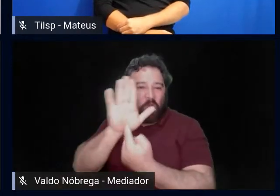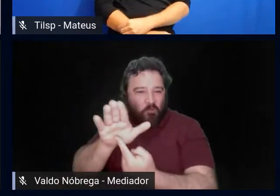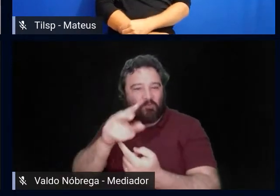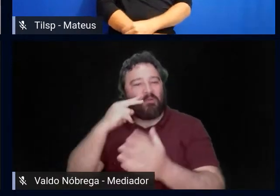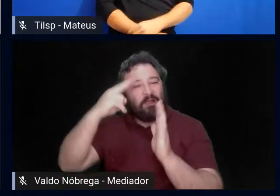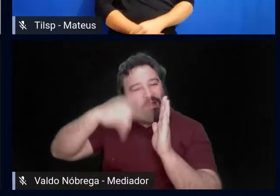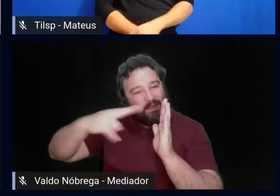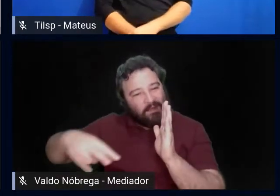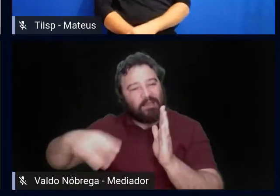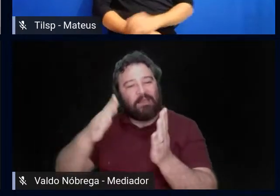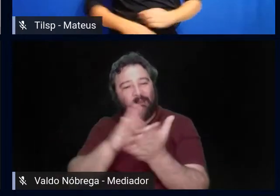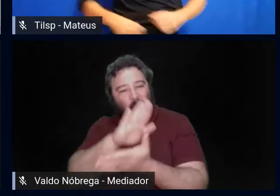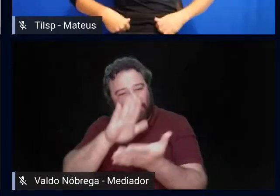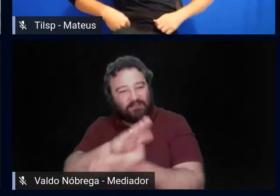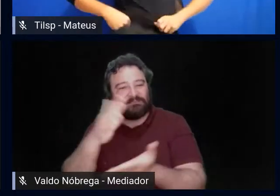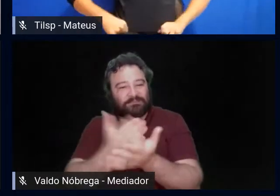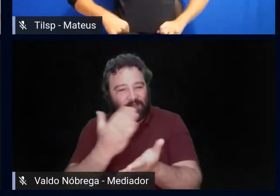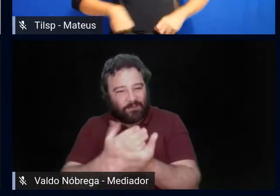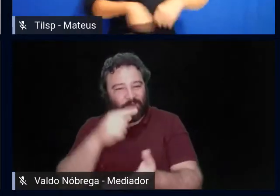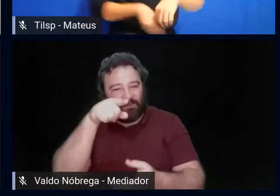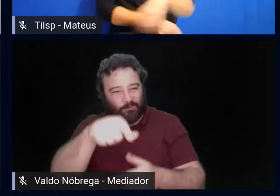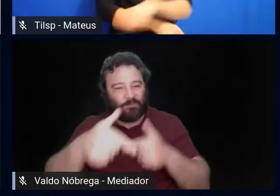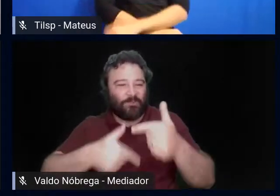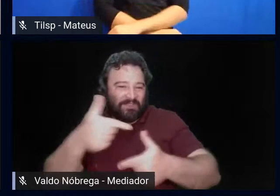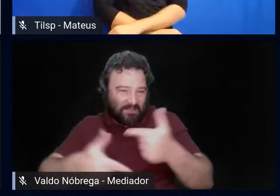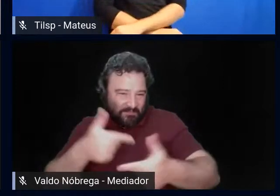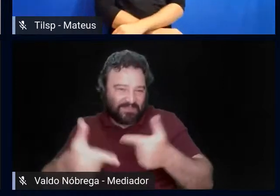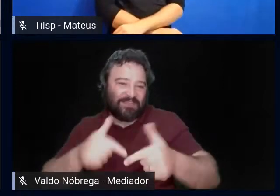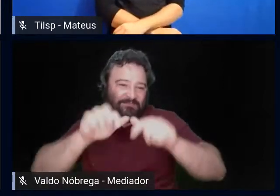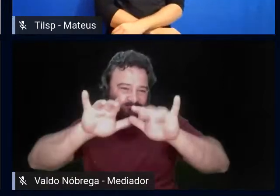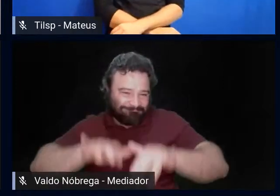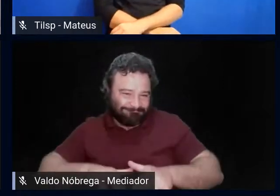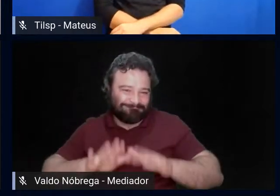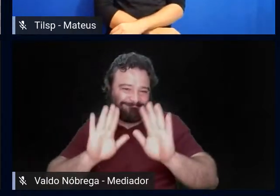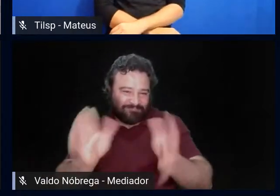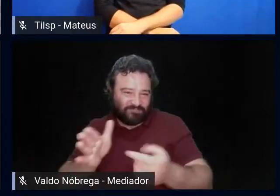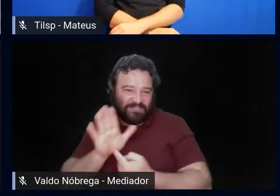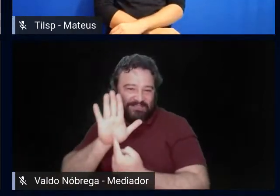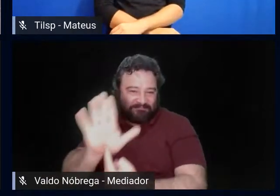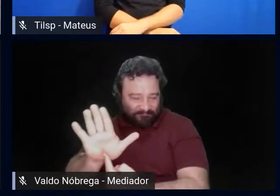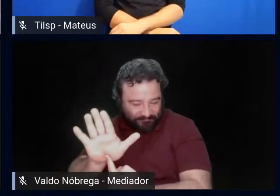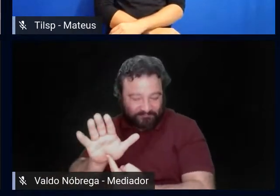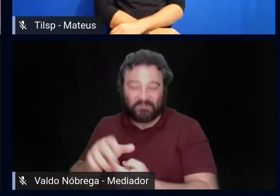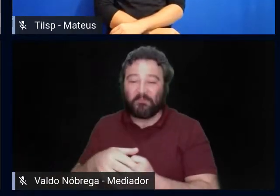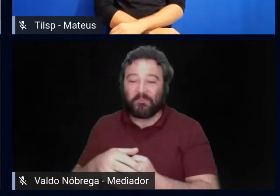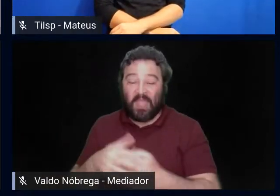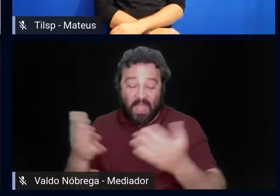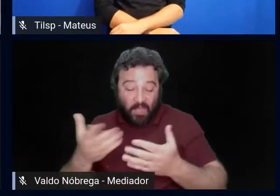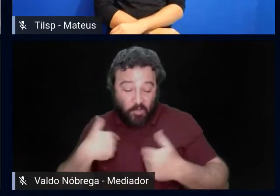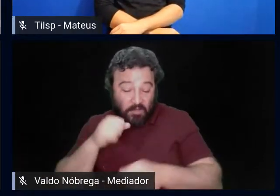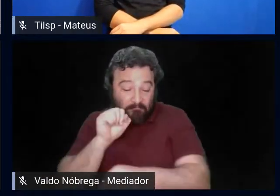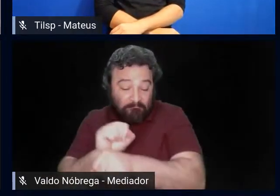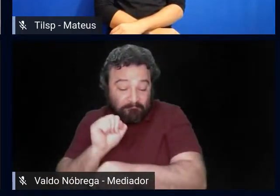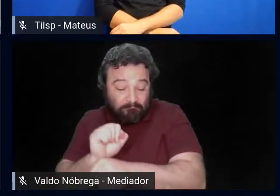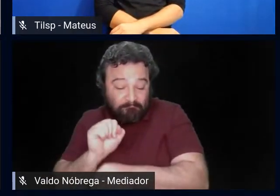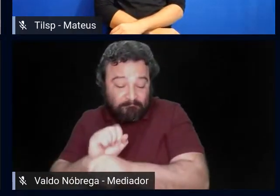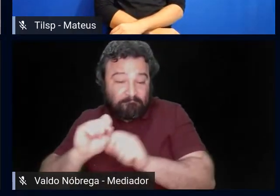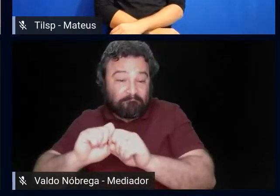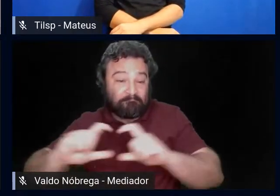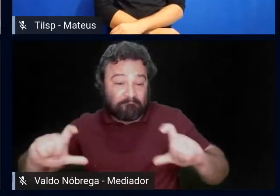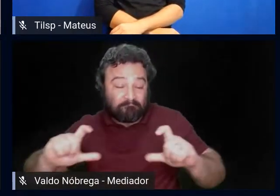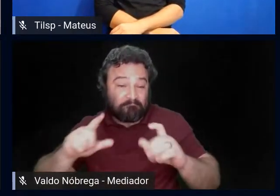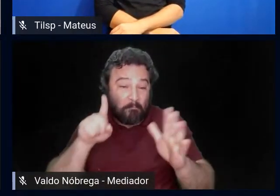Então é um são entraves, na verdade, né? Então, eh, muito, muito interessante ler a sua publicação que você já